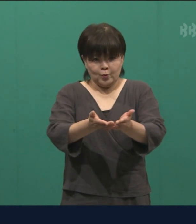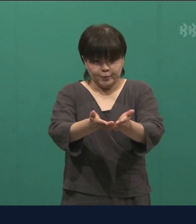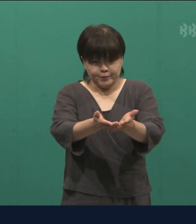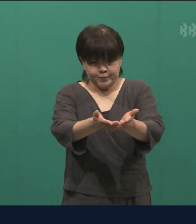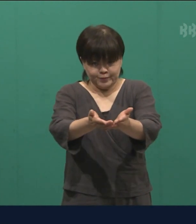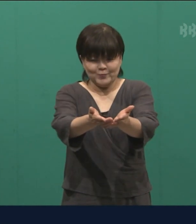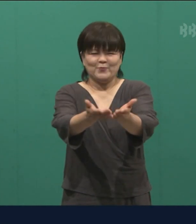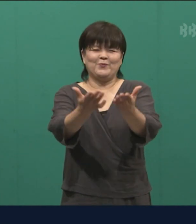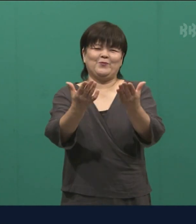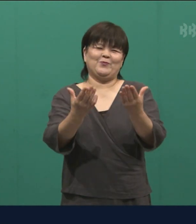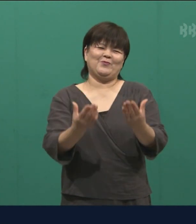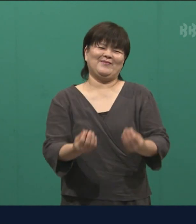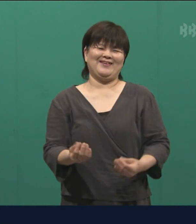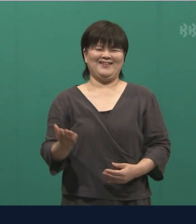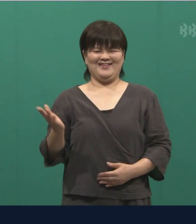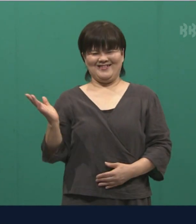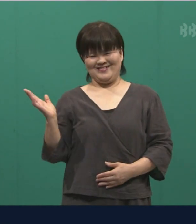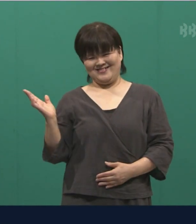していきました。